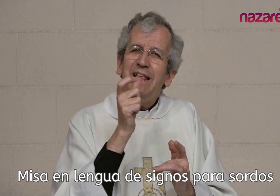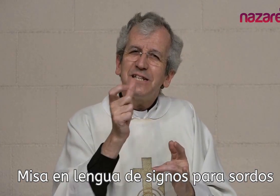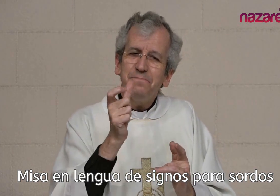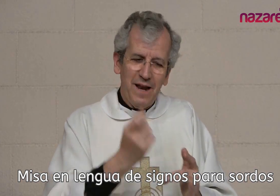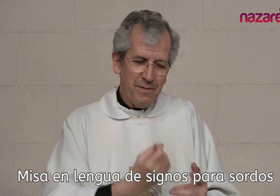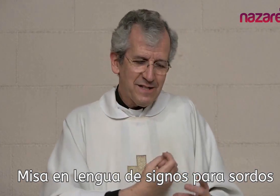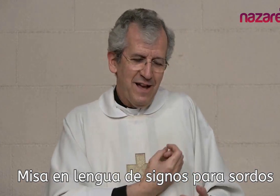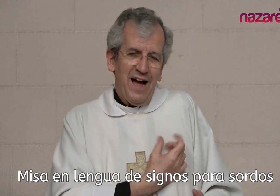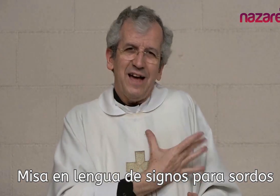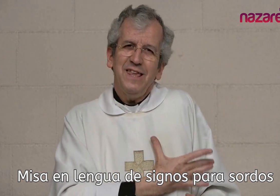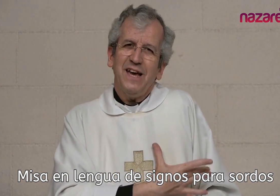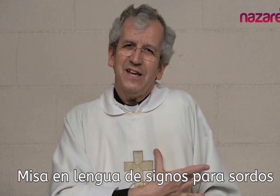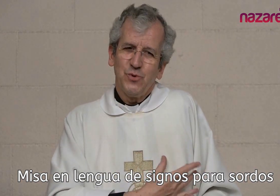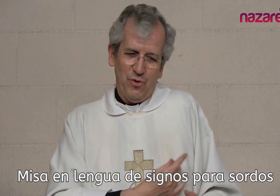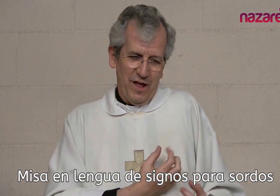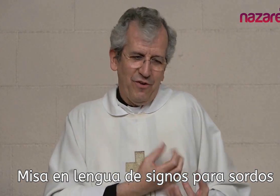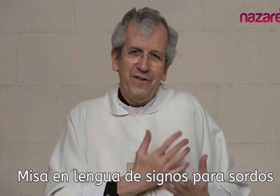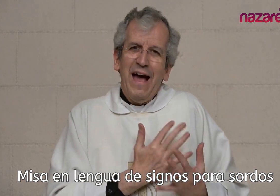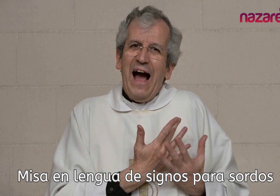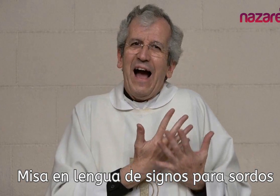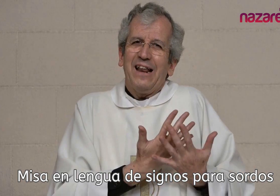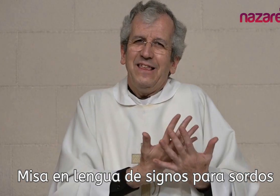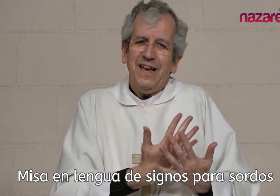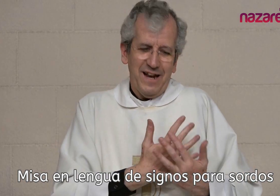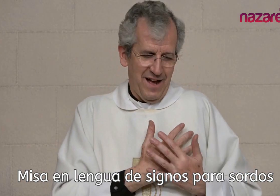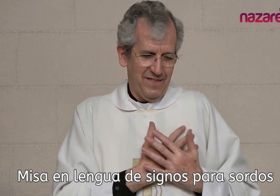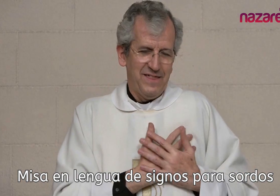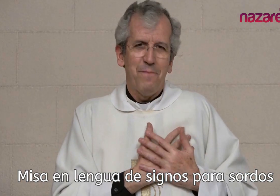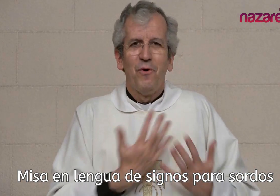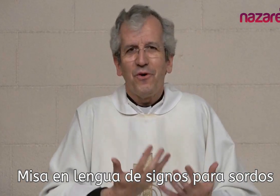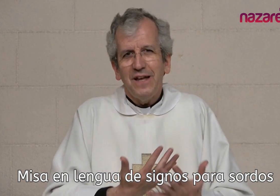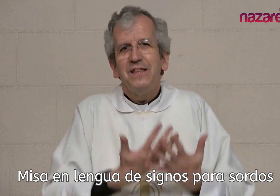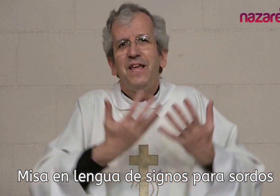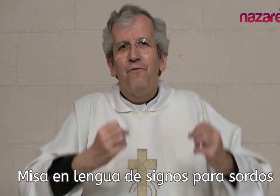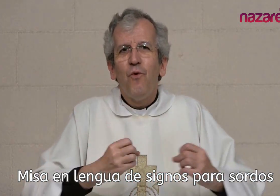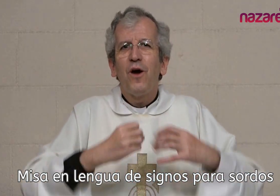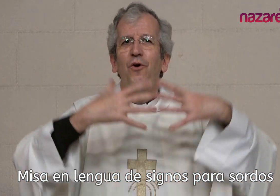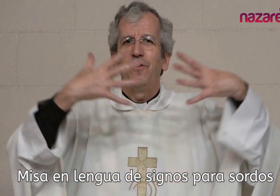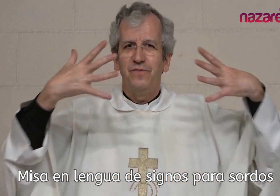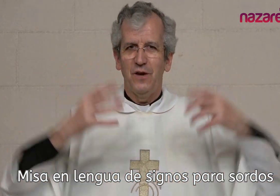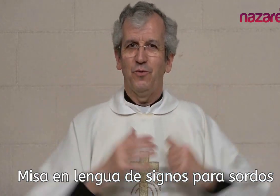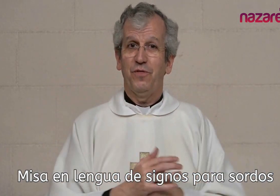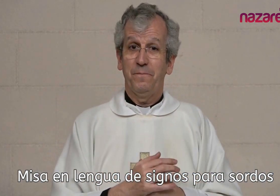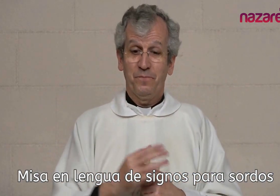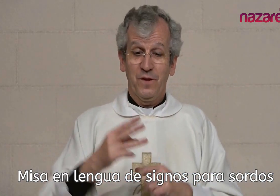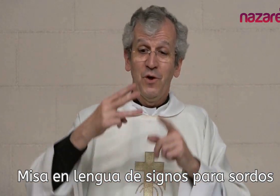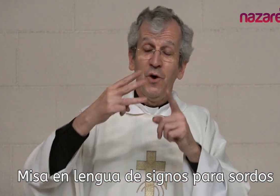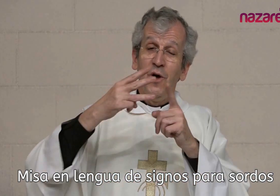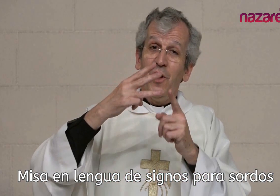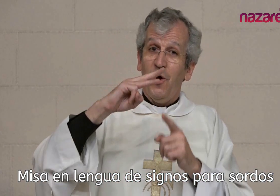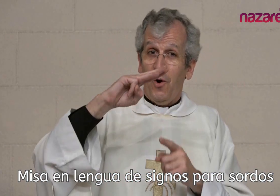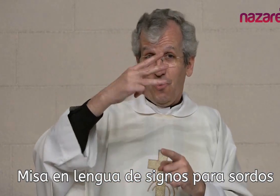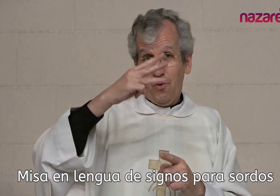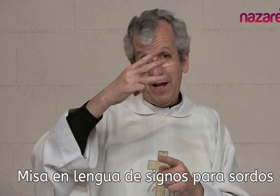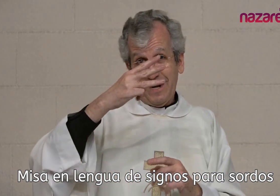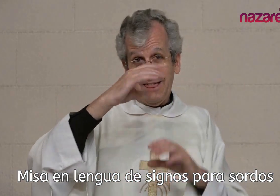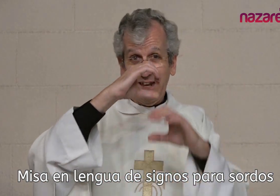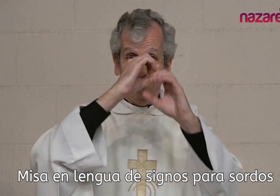aquellas palabras hacían que su corazón ardiera de amor, de fuego, de luz. Una